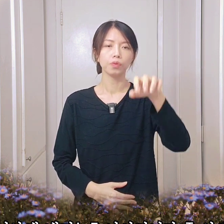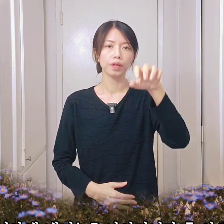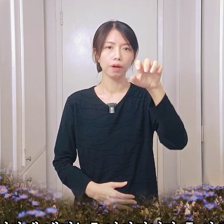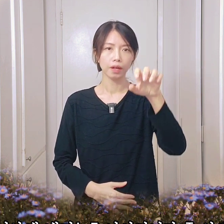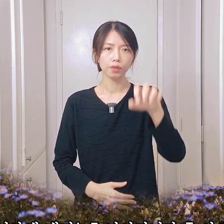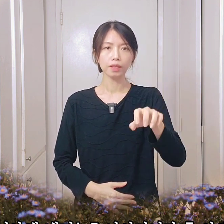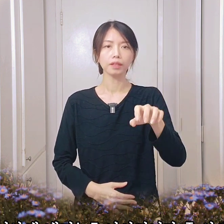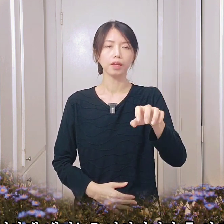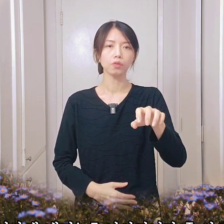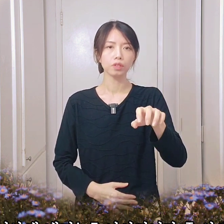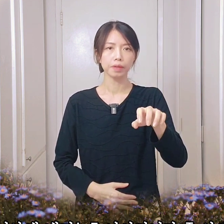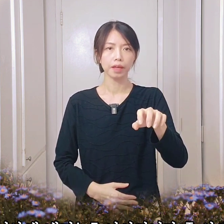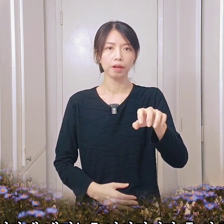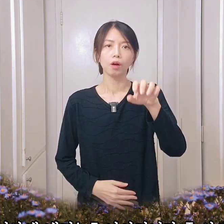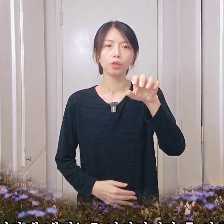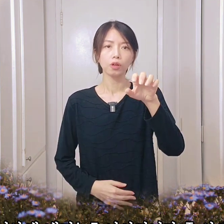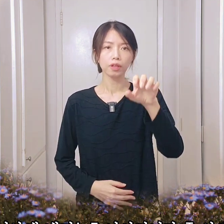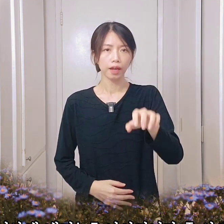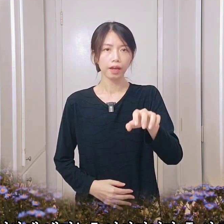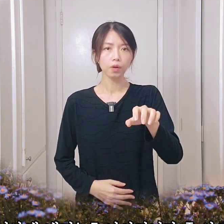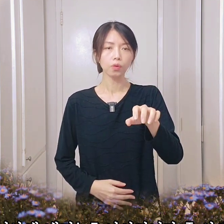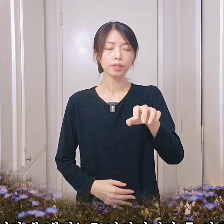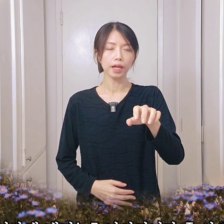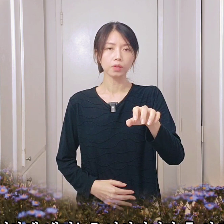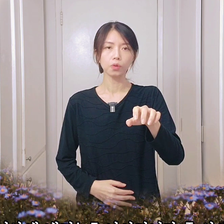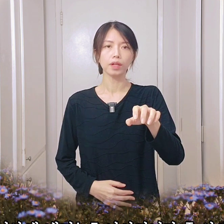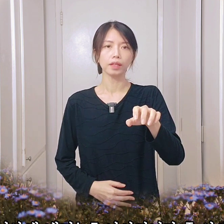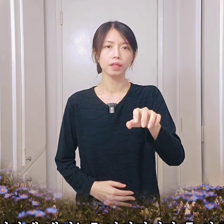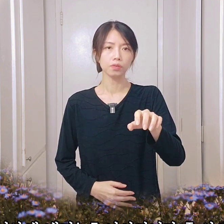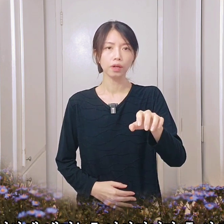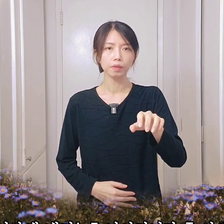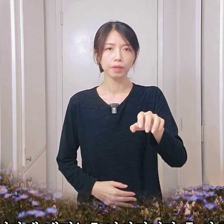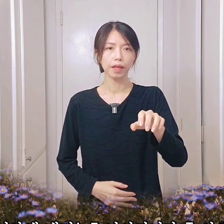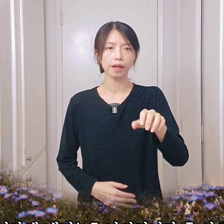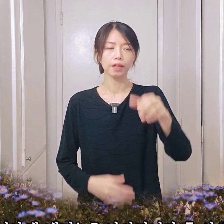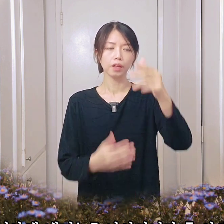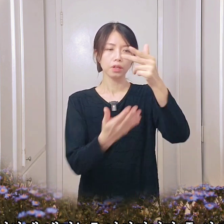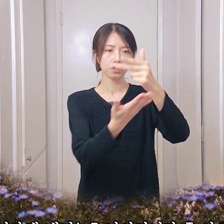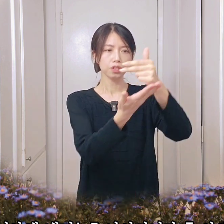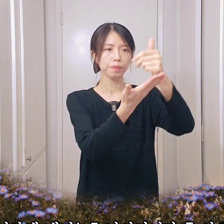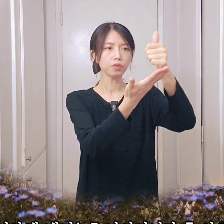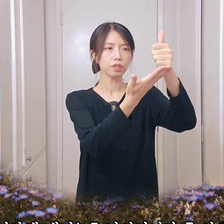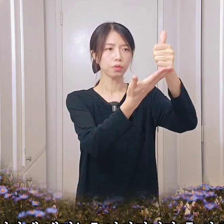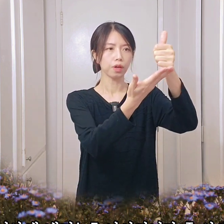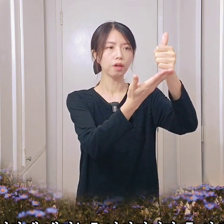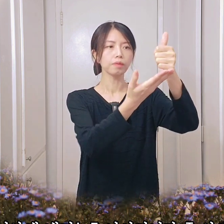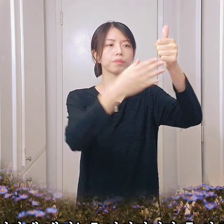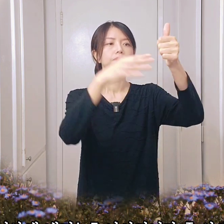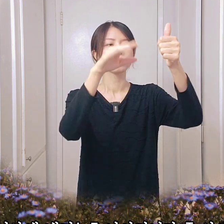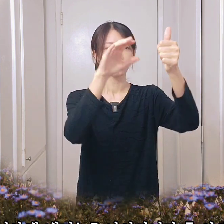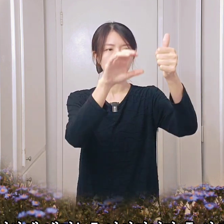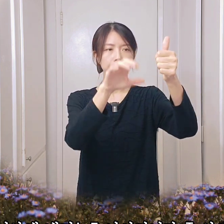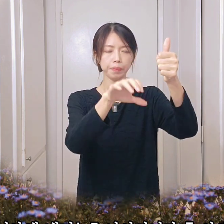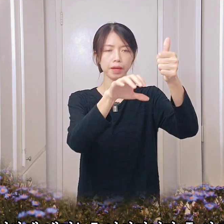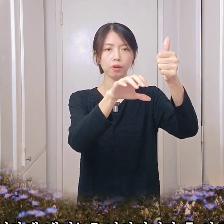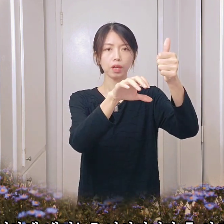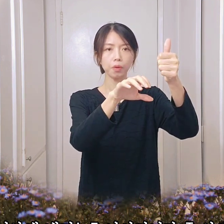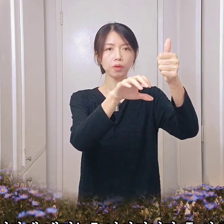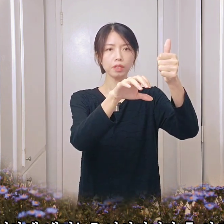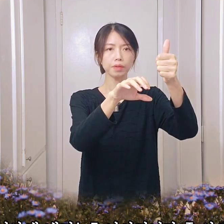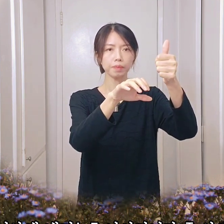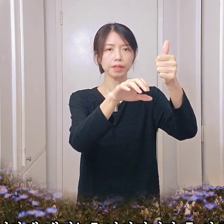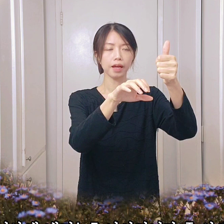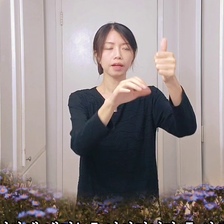주시고 위에서 아래로 살짝 내려주시면 돼요. 어디에 혹은 장소를 나타내는 수어가 됩니다. 주님 해주시고요. 주님 앞에